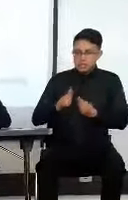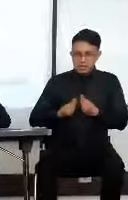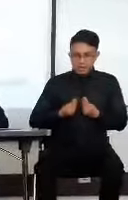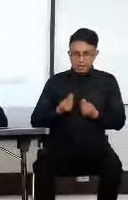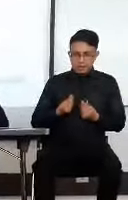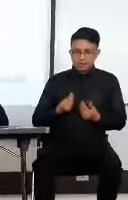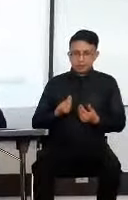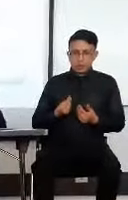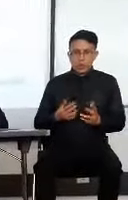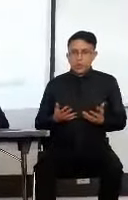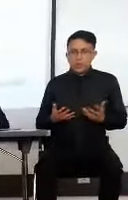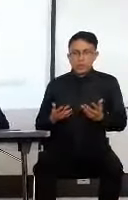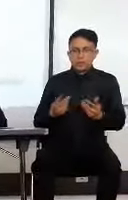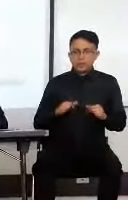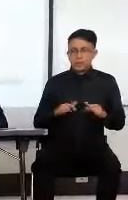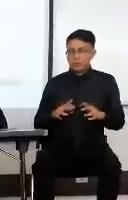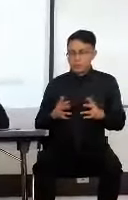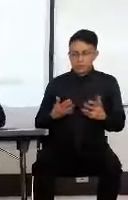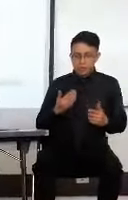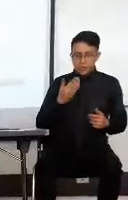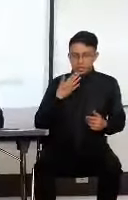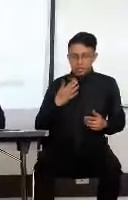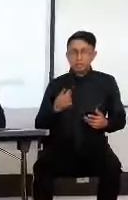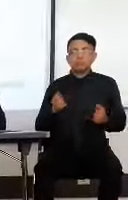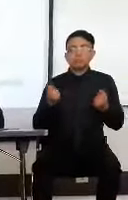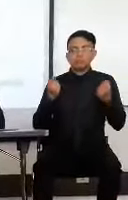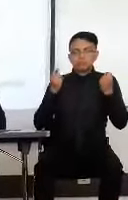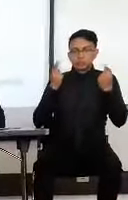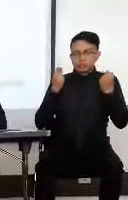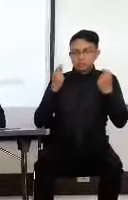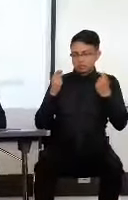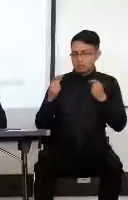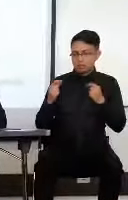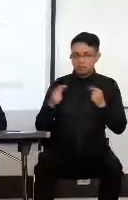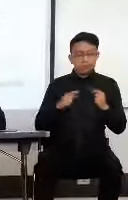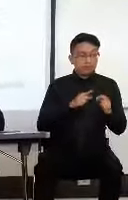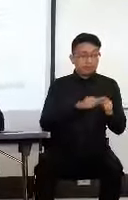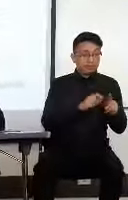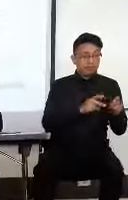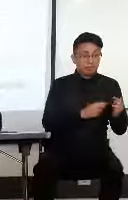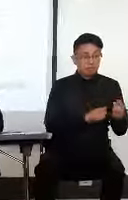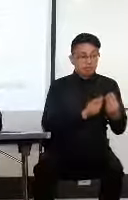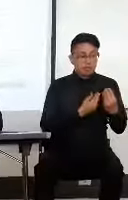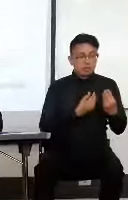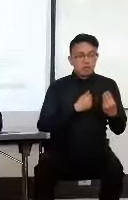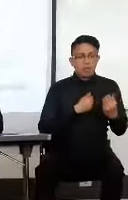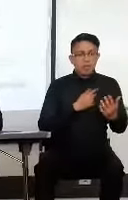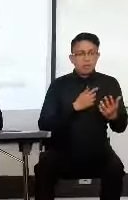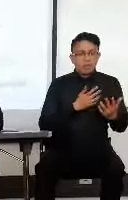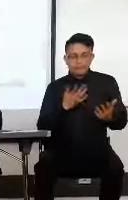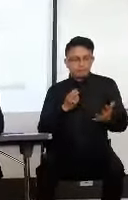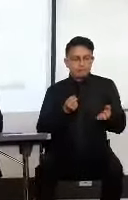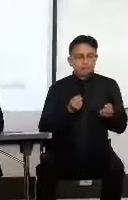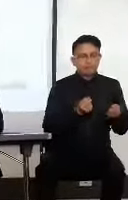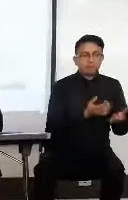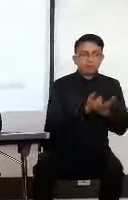poco esos nervios de cómo y cuándo. Entonces entiendo los profesionales cuando nos dicen, bueno, tenemos que empezar a